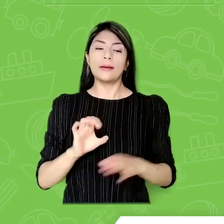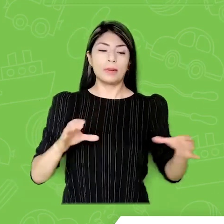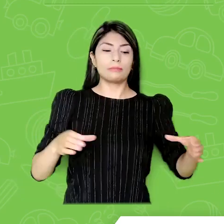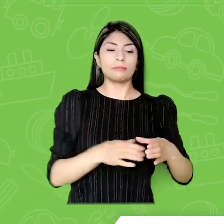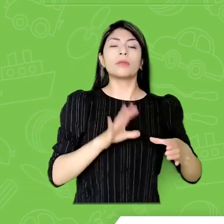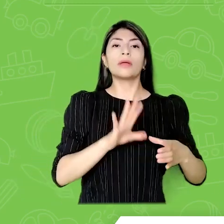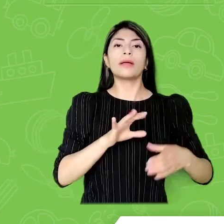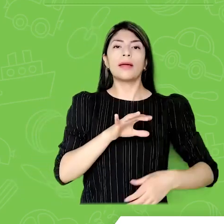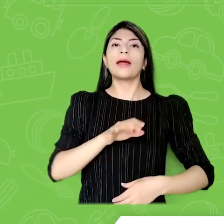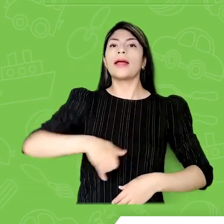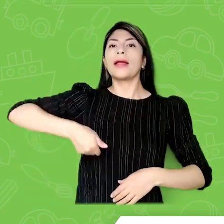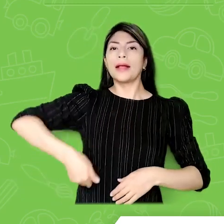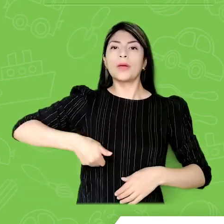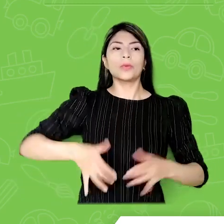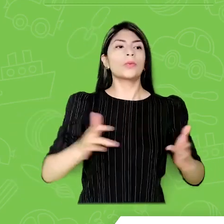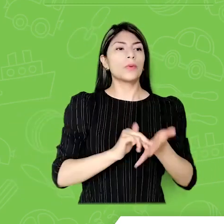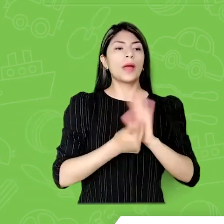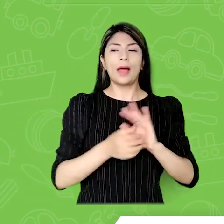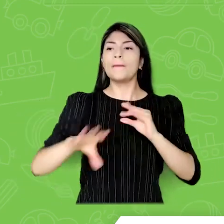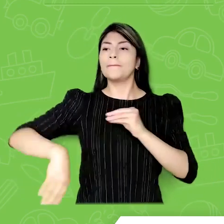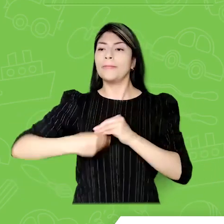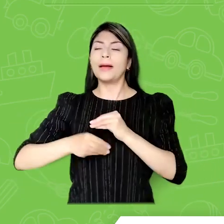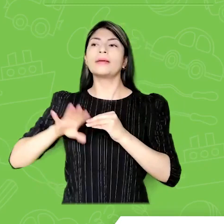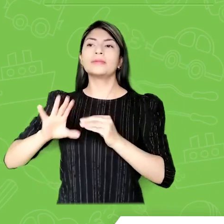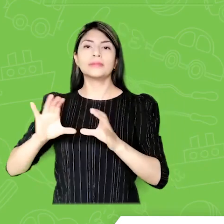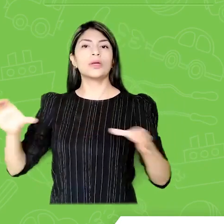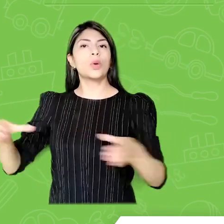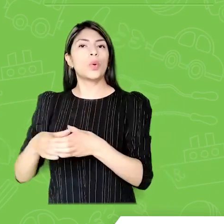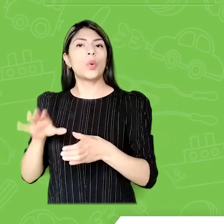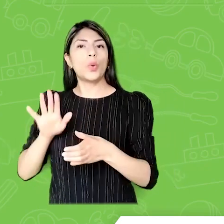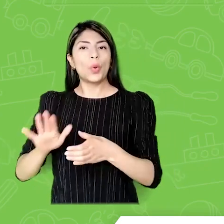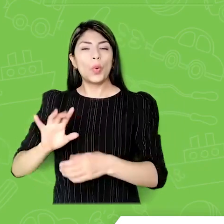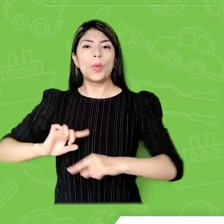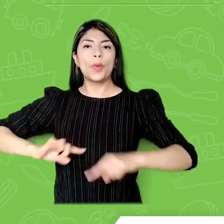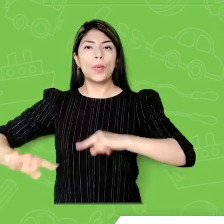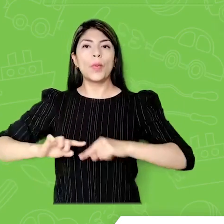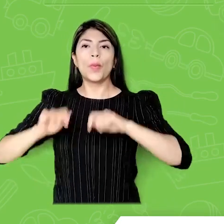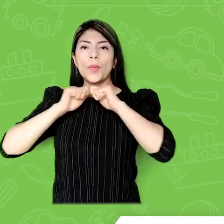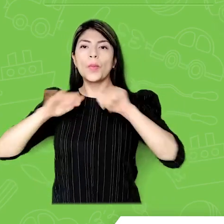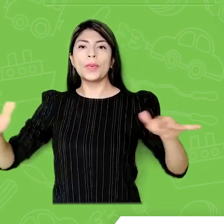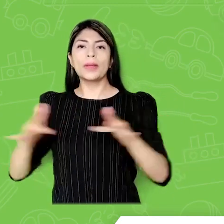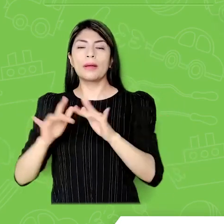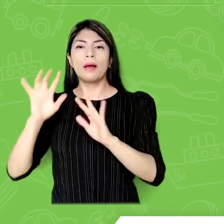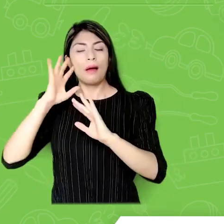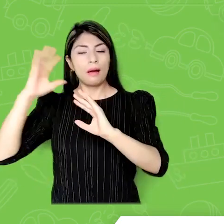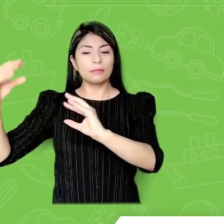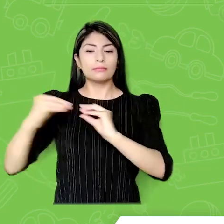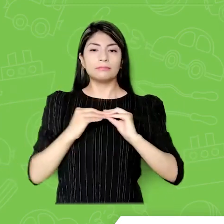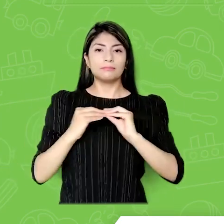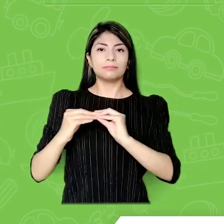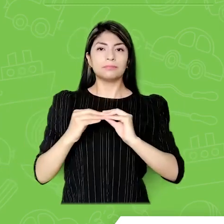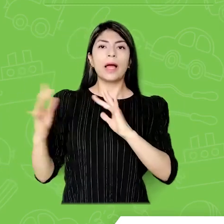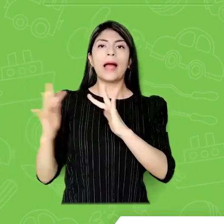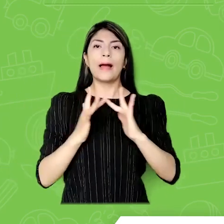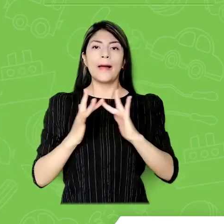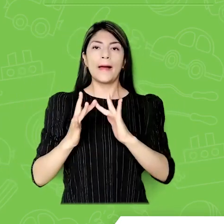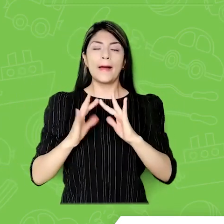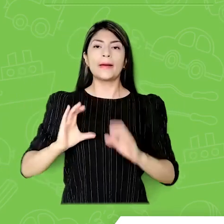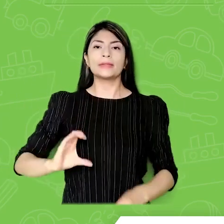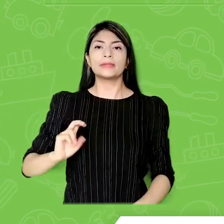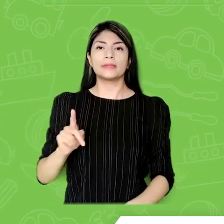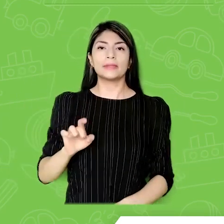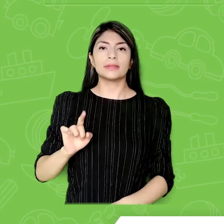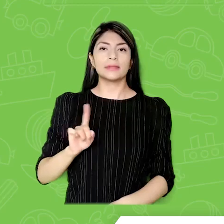Departamento Administrativo de la Función Pública, en coordinación con la CNSC, de identificar los empleos en